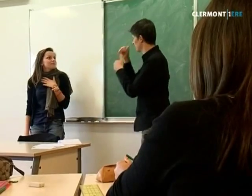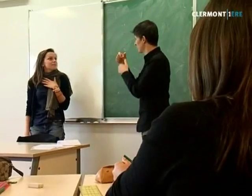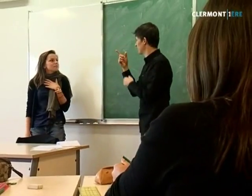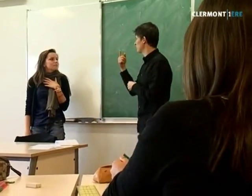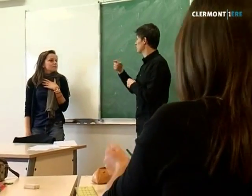orthophonistes.-titrage ST' 501